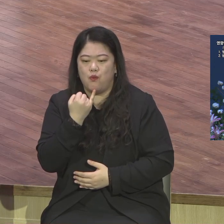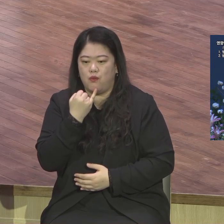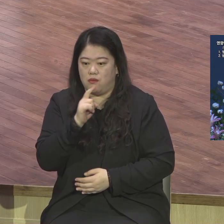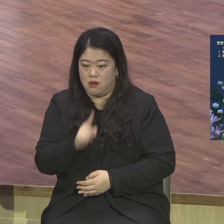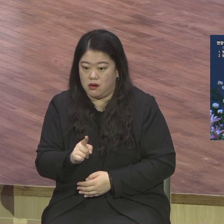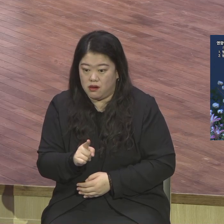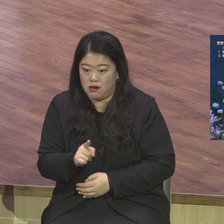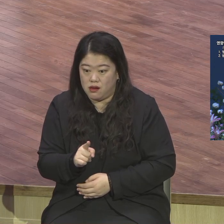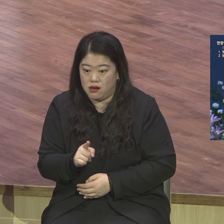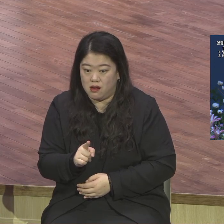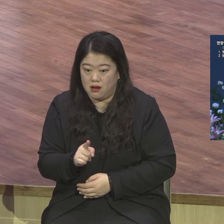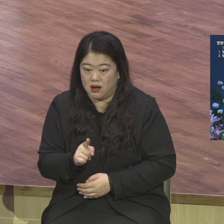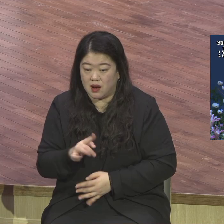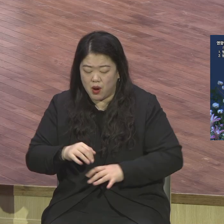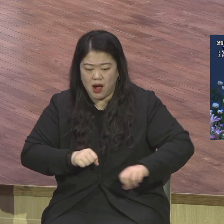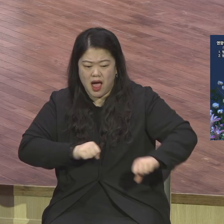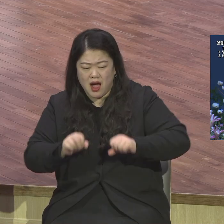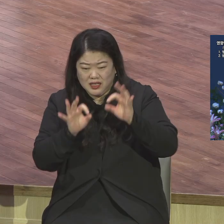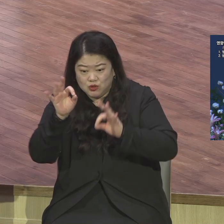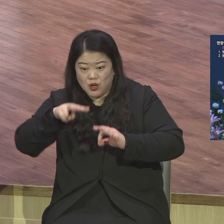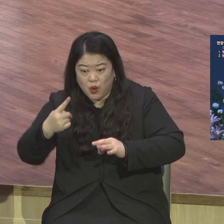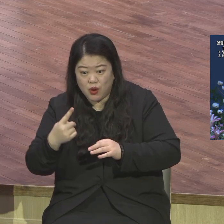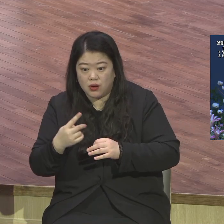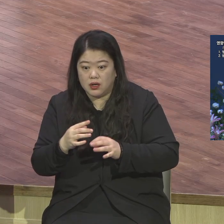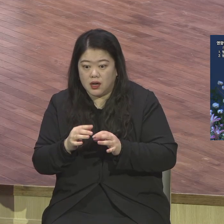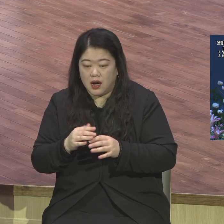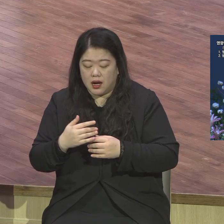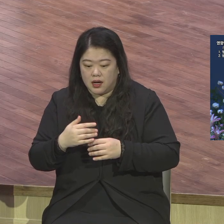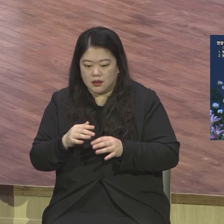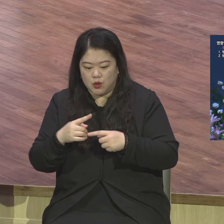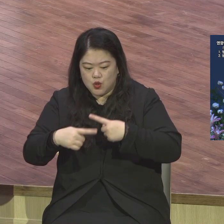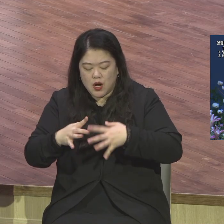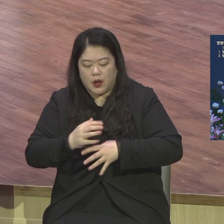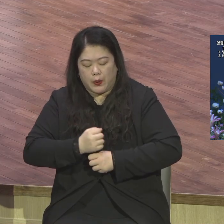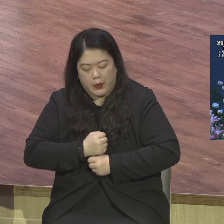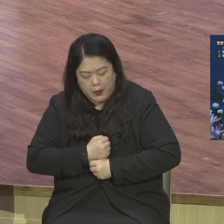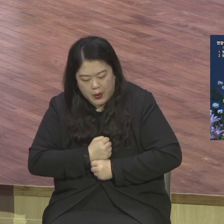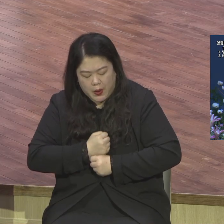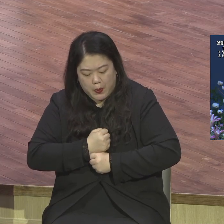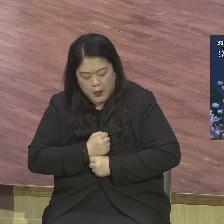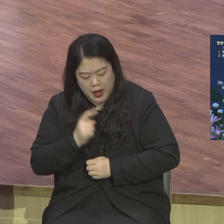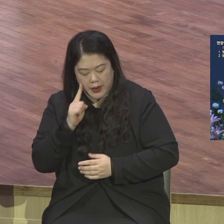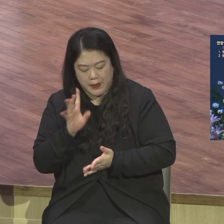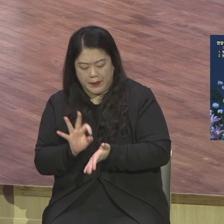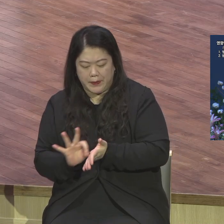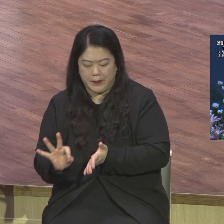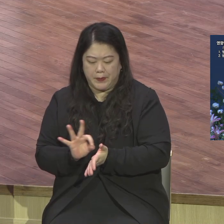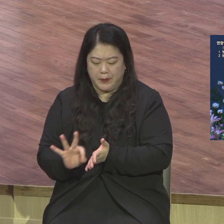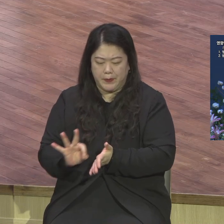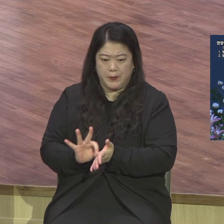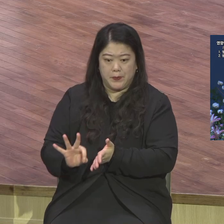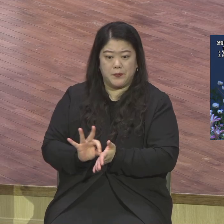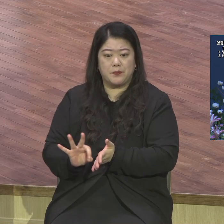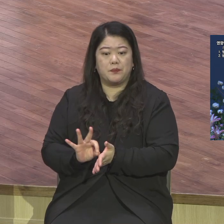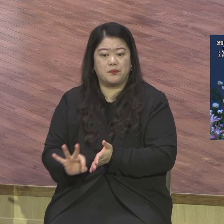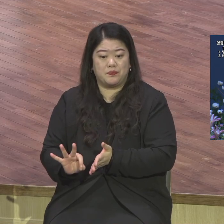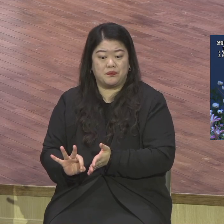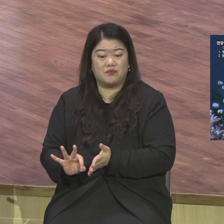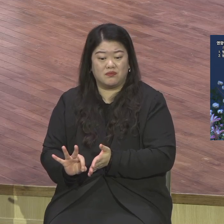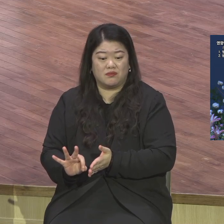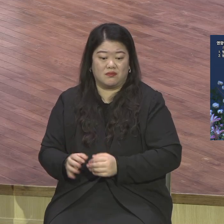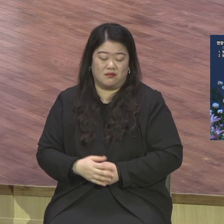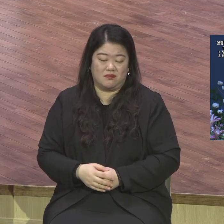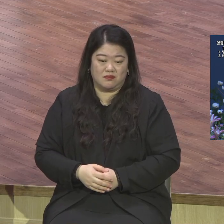절제를 강조하는 거지요. 지난주일 말씀을 통해서 강조했지만 듣기는 속히 하고 말하기는 더디하라